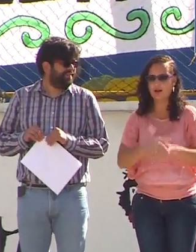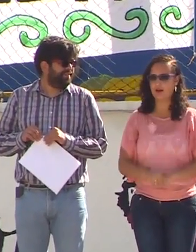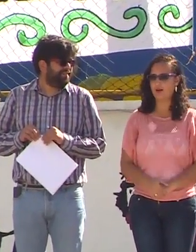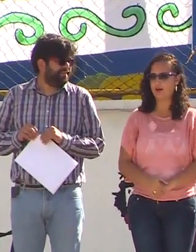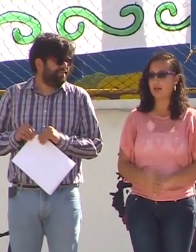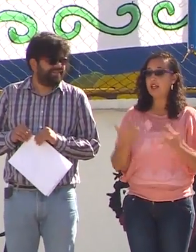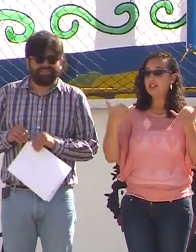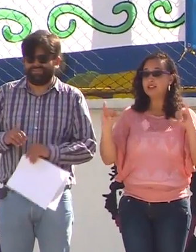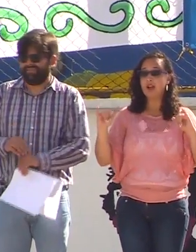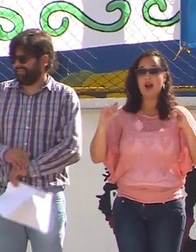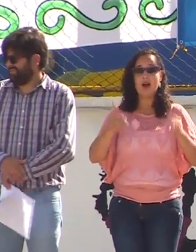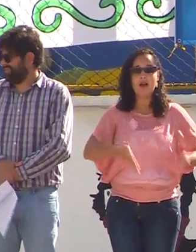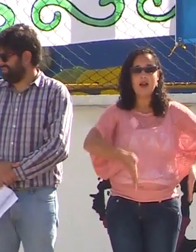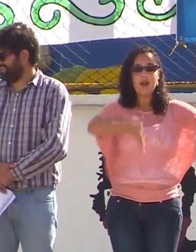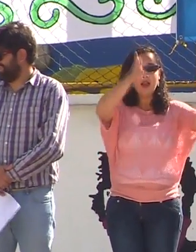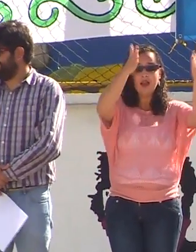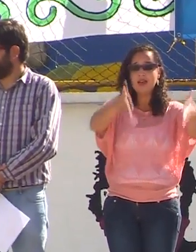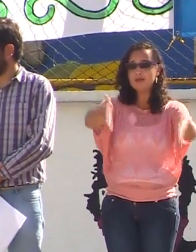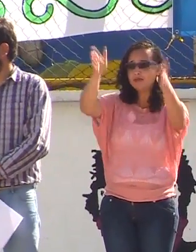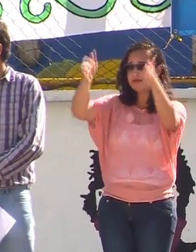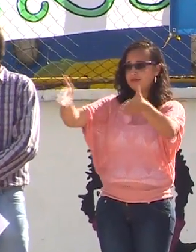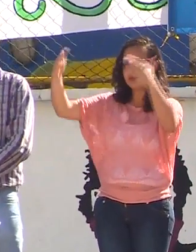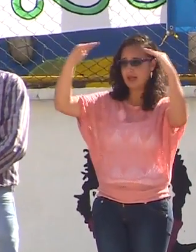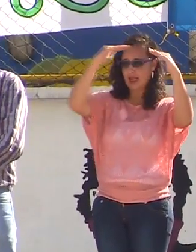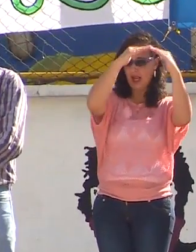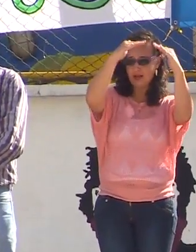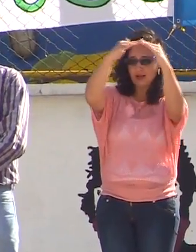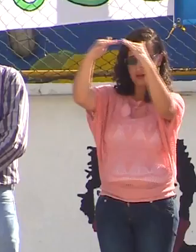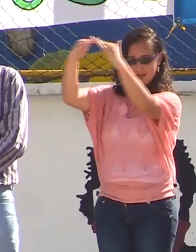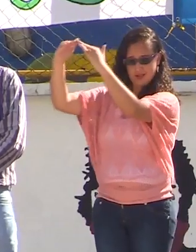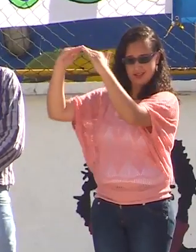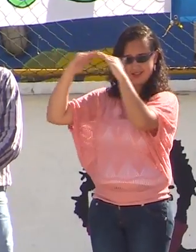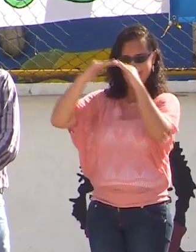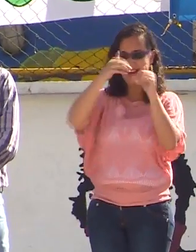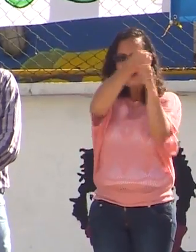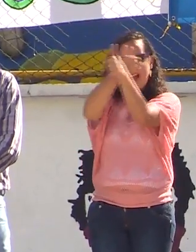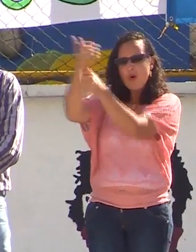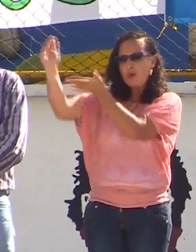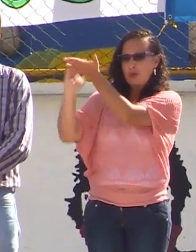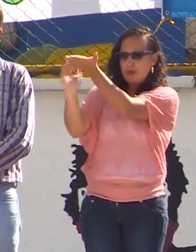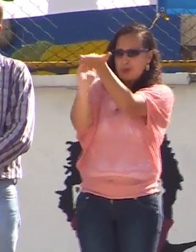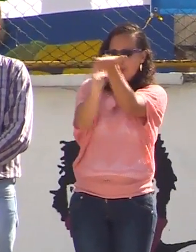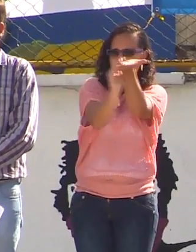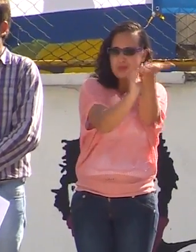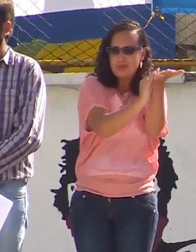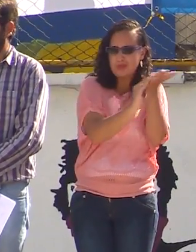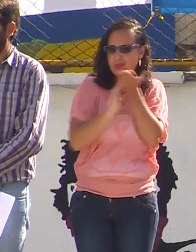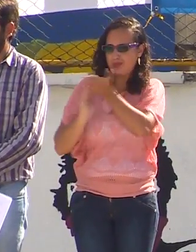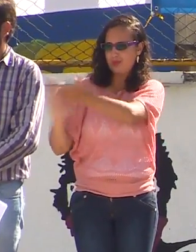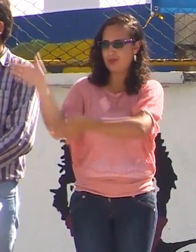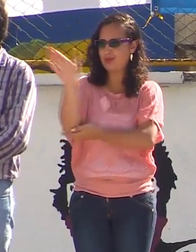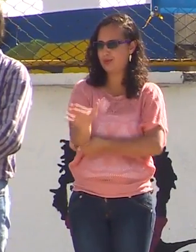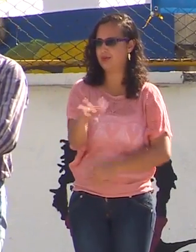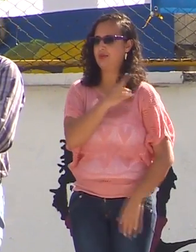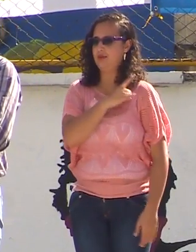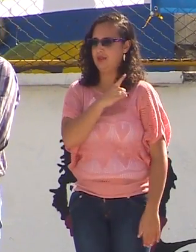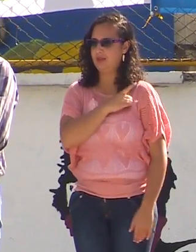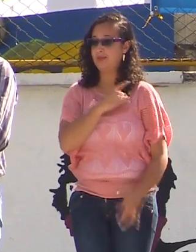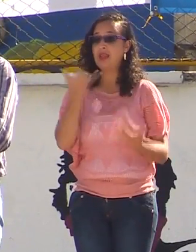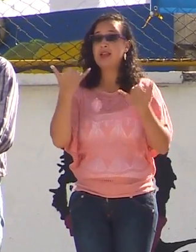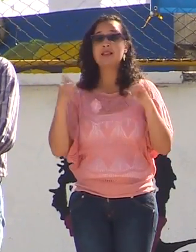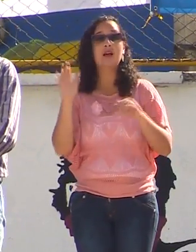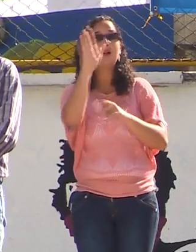cubiertas de los techos de todas las instalaciones, la reparación total de las instalaciones del